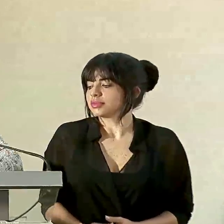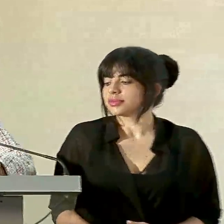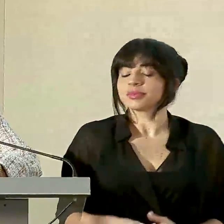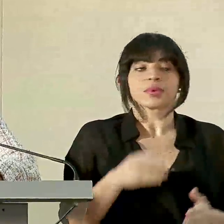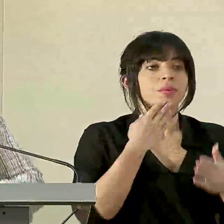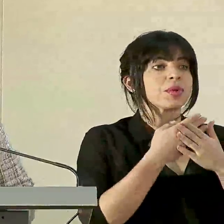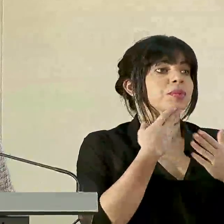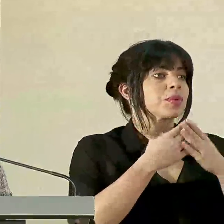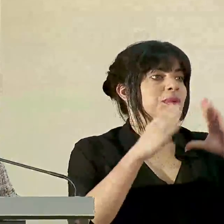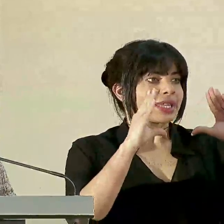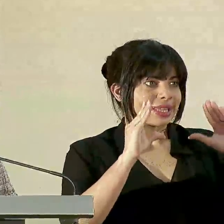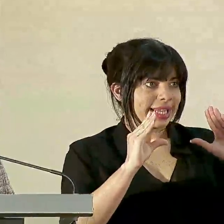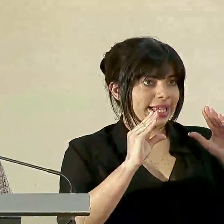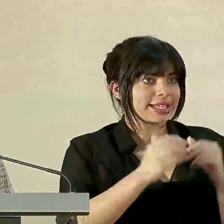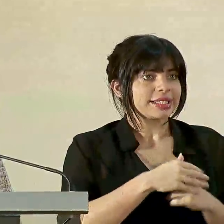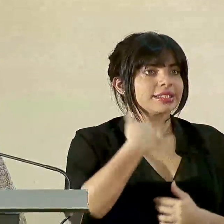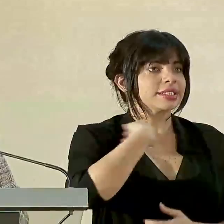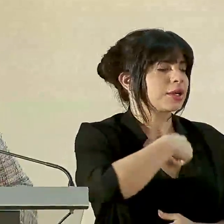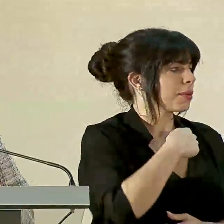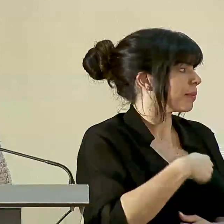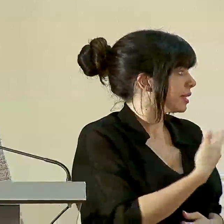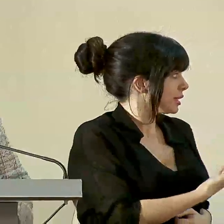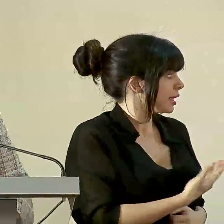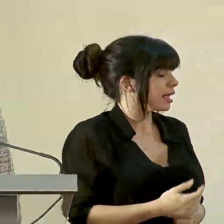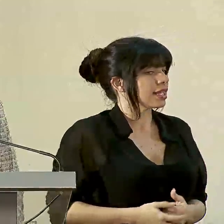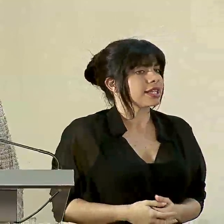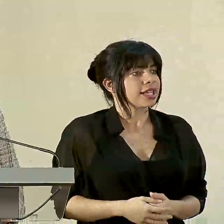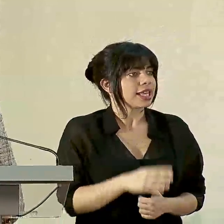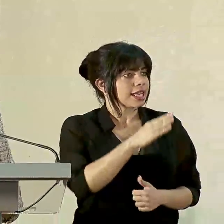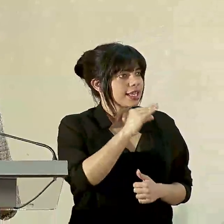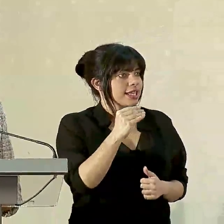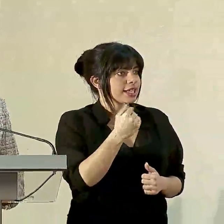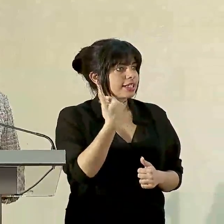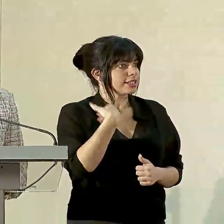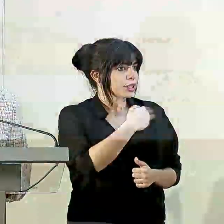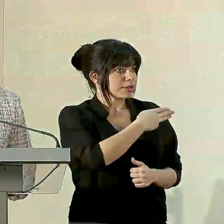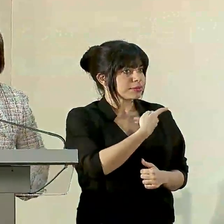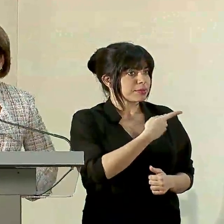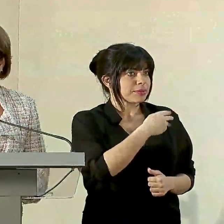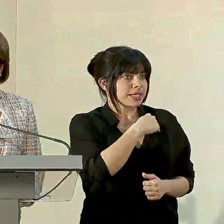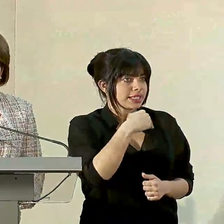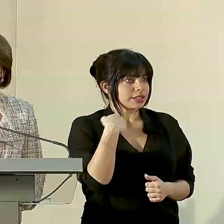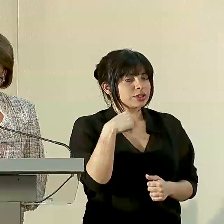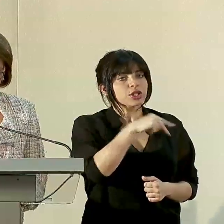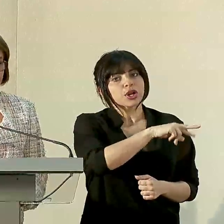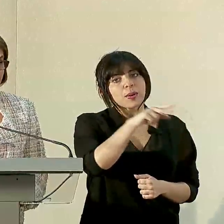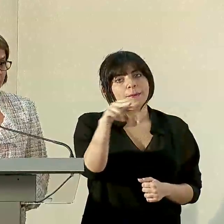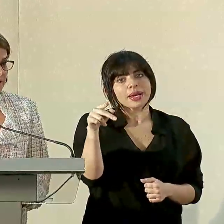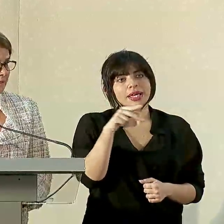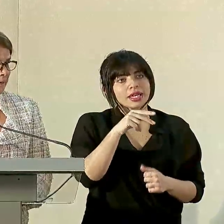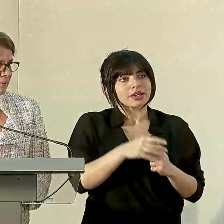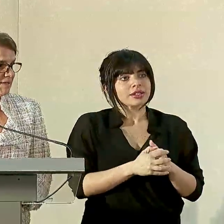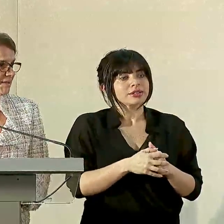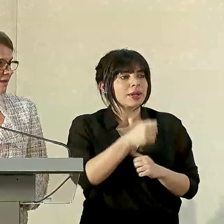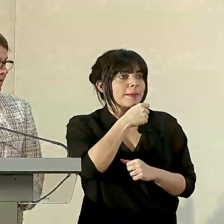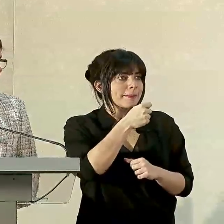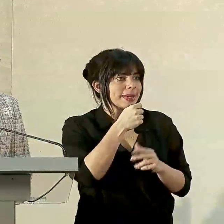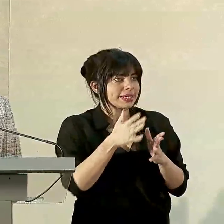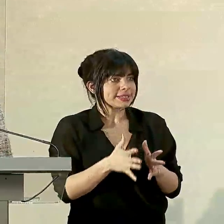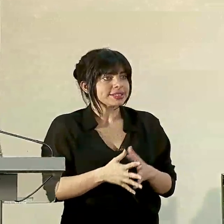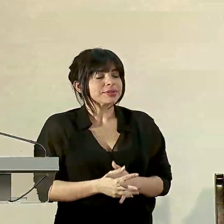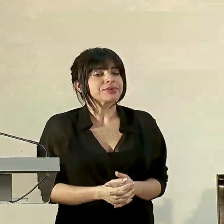Bueno, muy buenas tardes, señor presidente y señores ministros y compañeros y compañeras de la